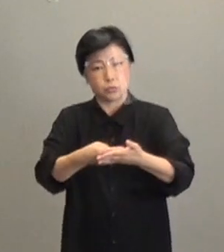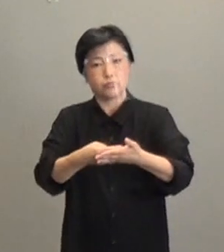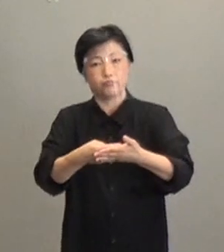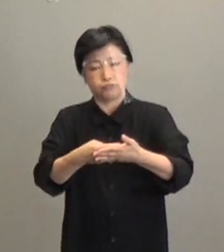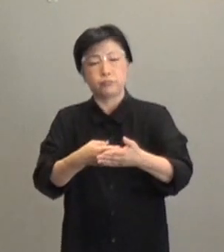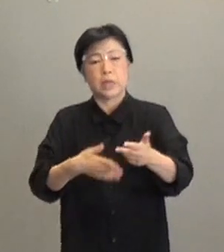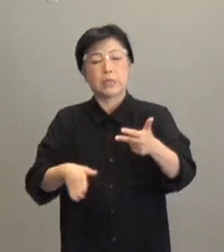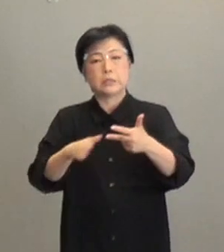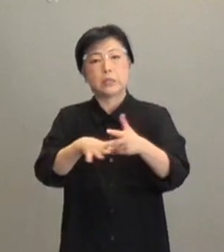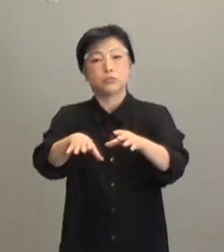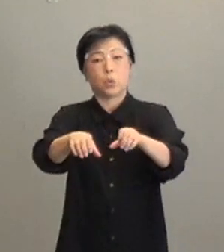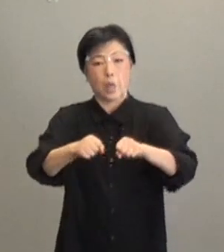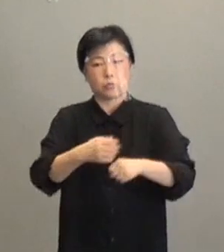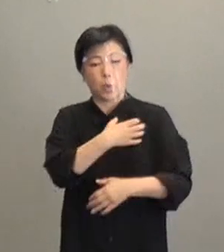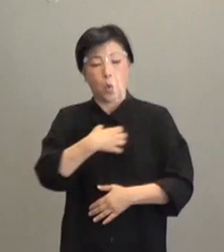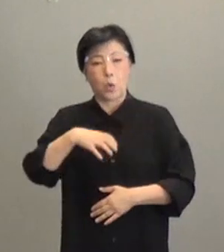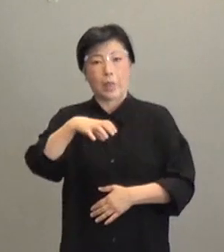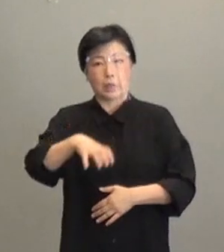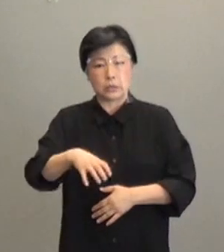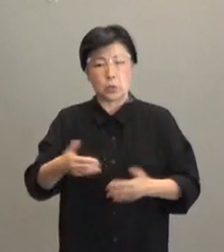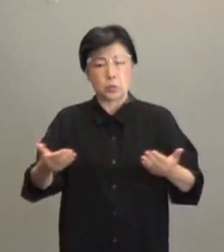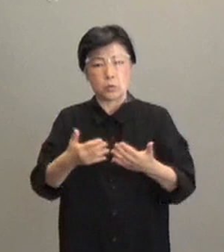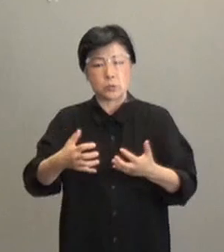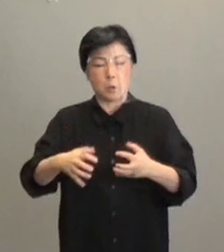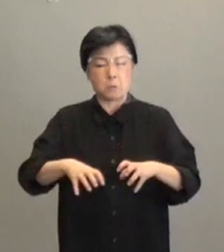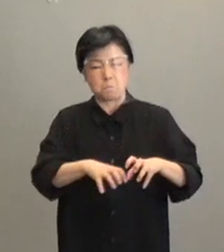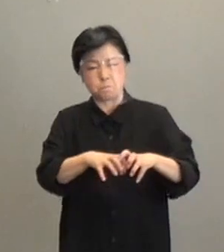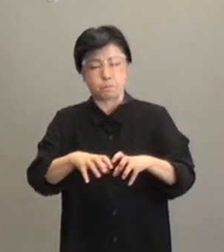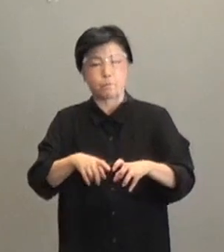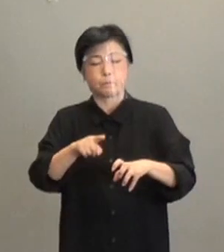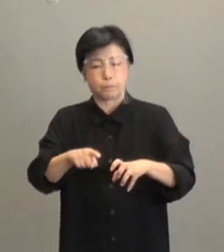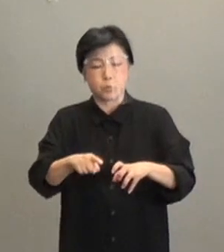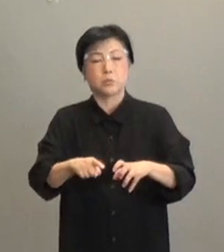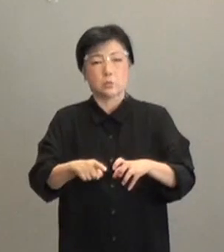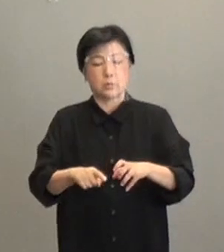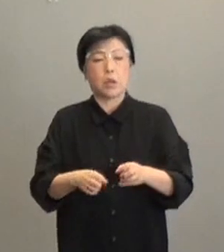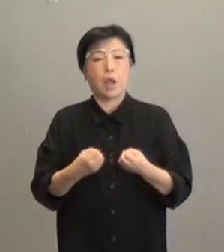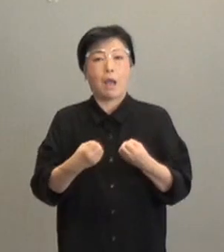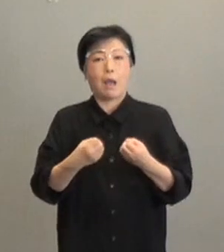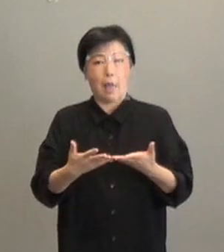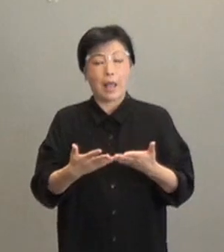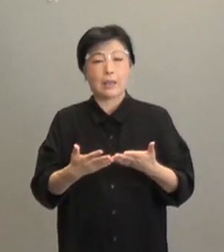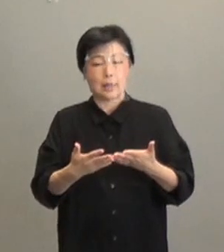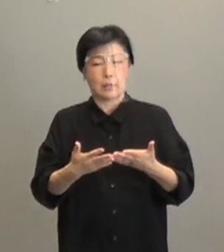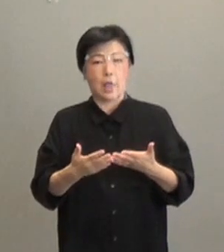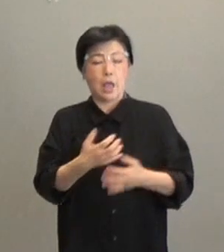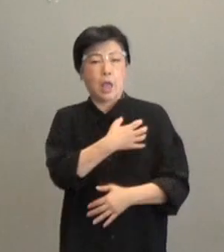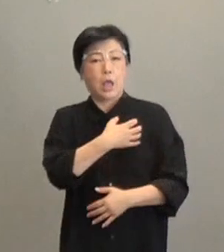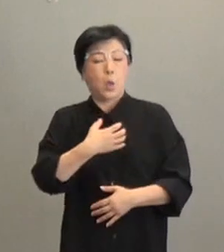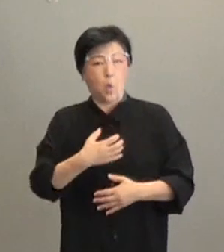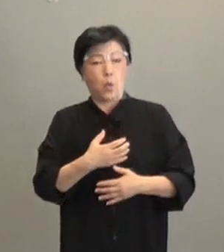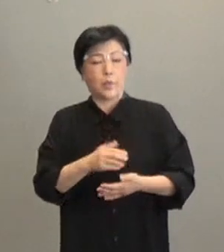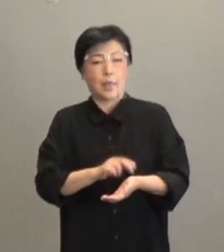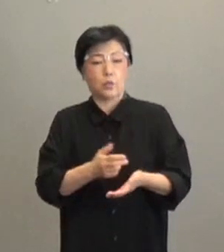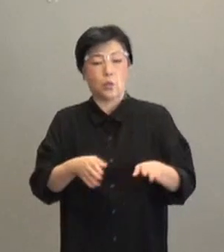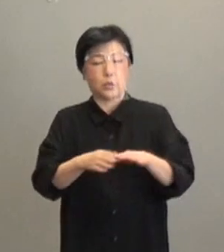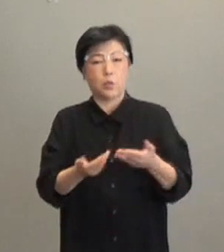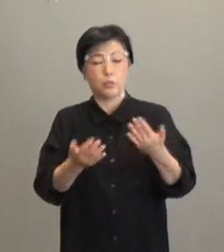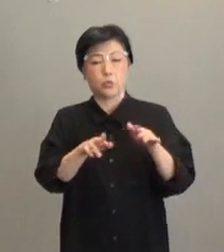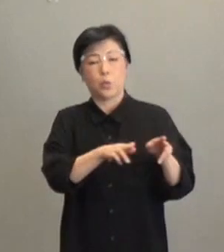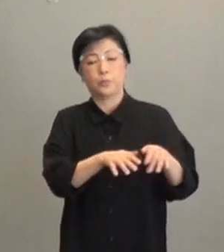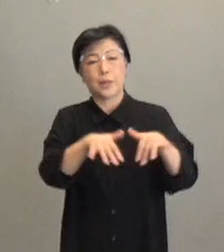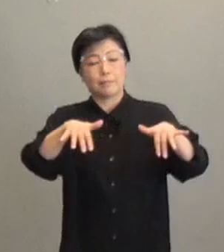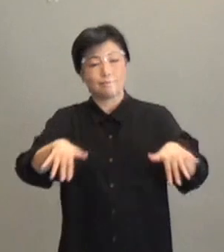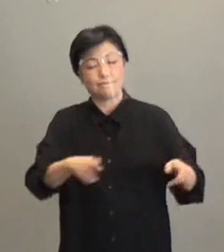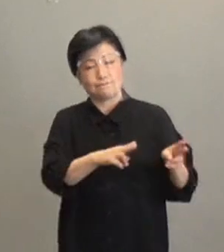保、保健所の業務逼迫対策等の新たな保健医療提供体制確保計画についても検討準